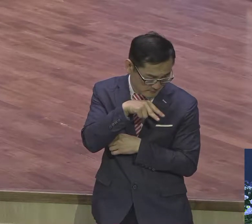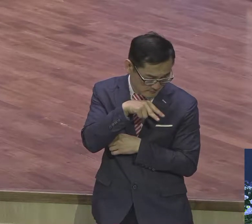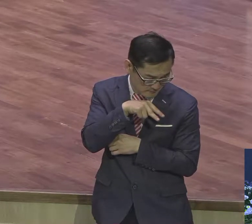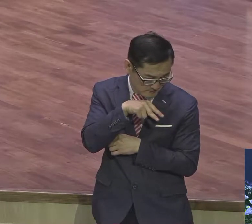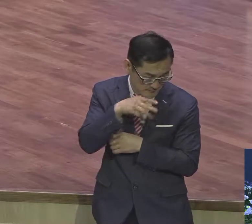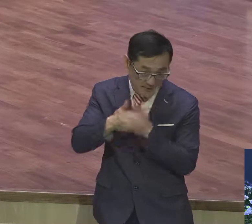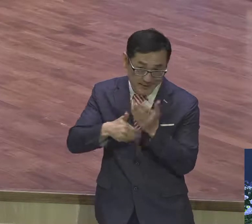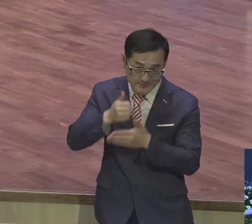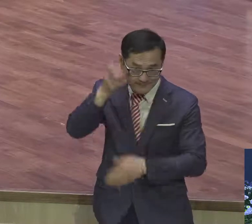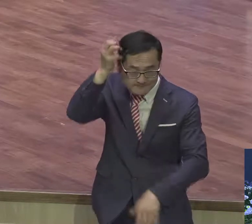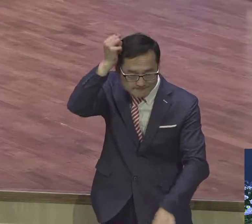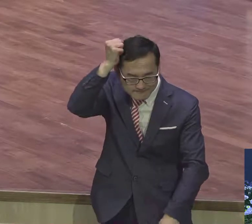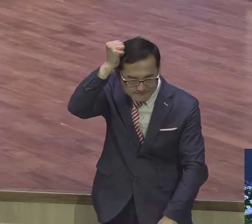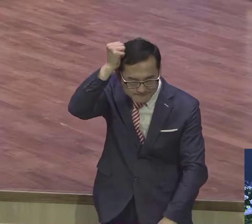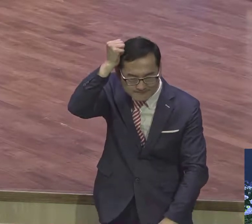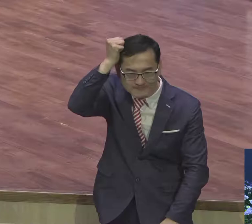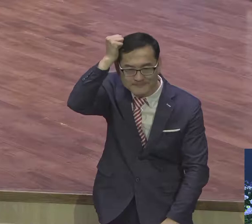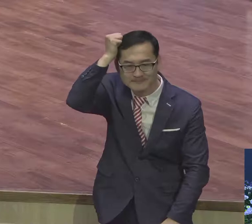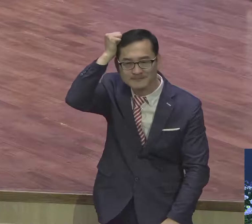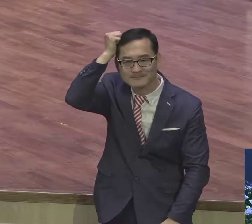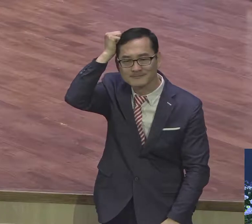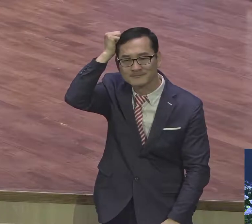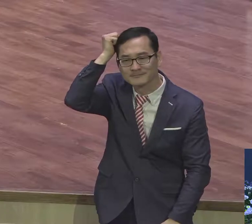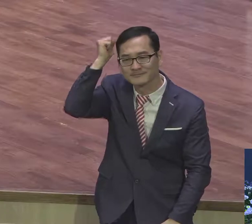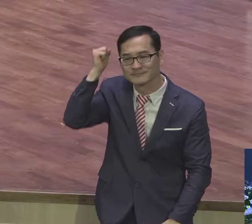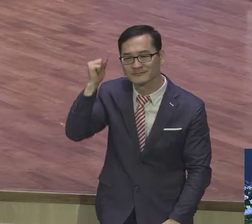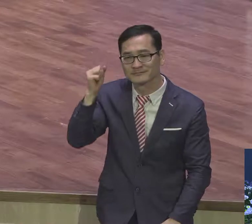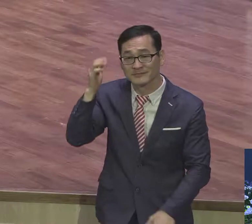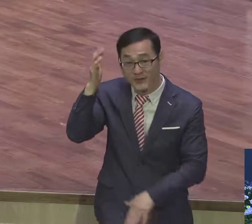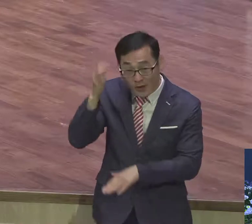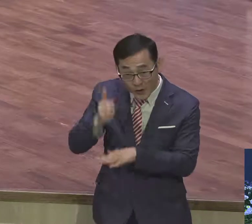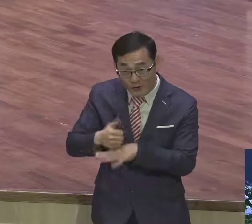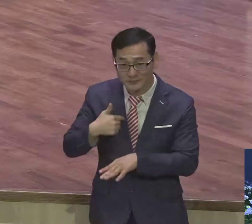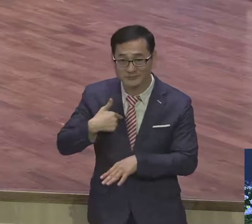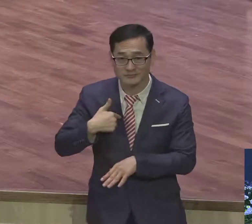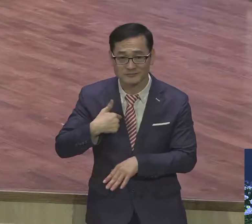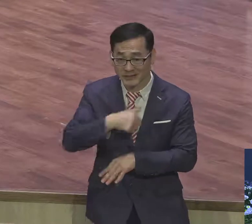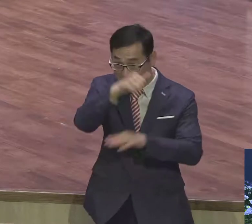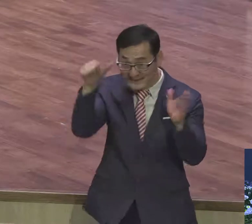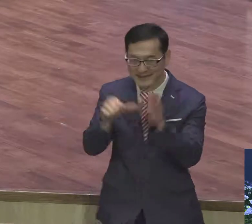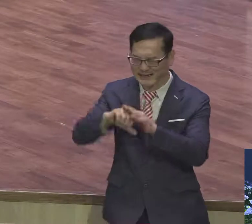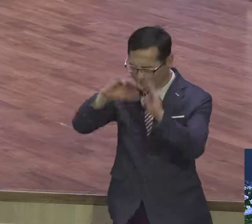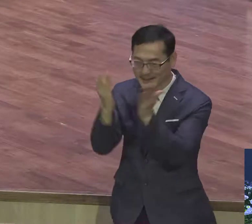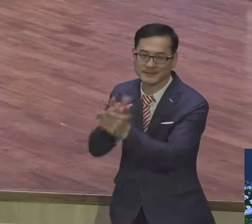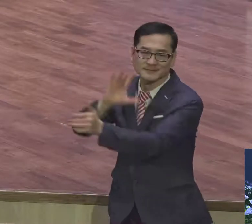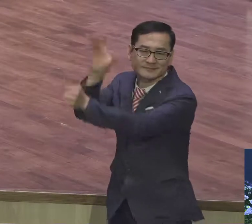보장해버리세요. 아멘 그래서 종합적 축구회라고 말씀드리지 않습니까? 성도 여러분